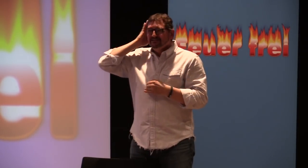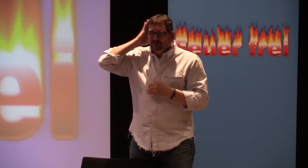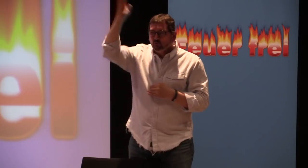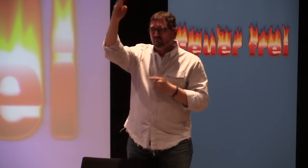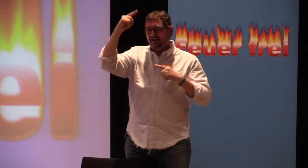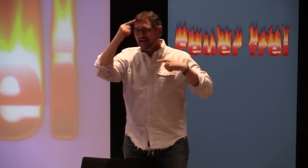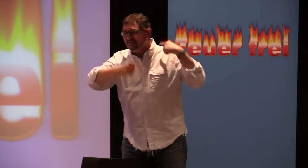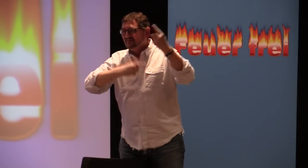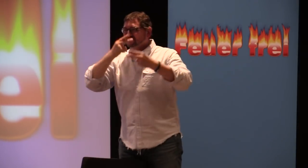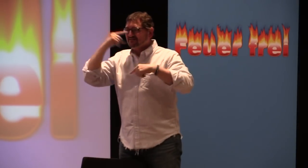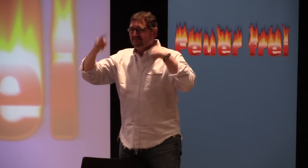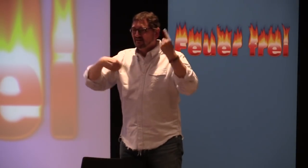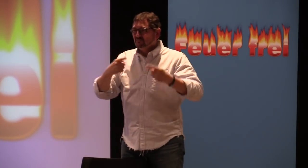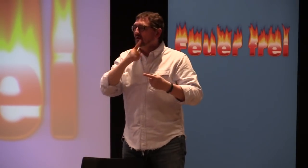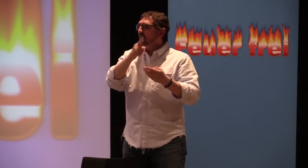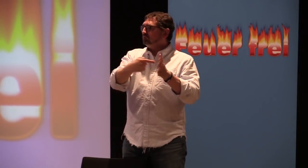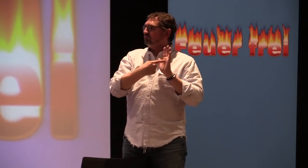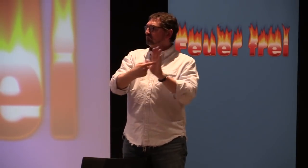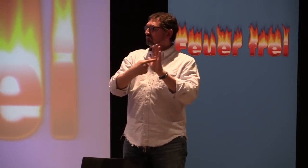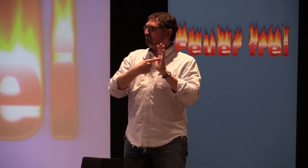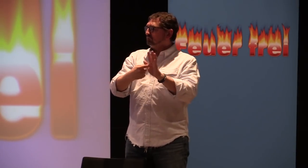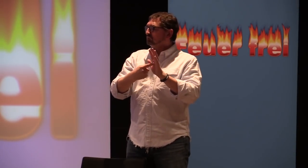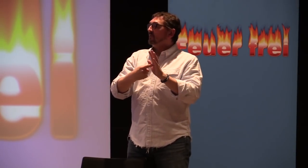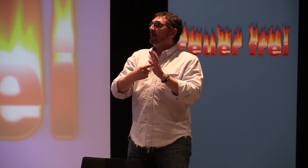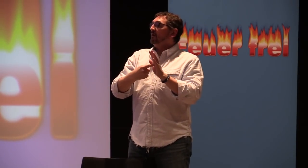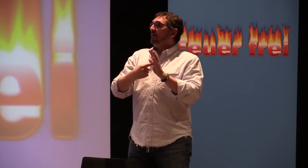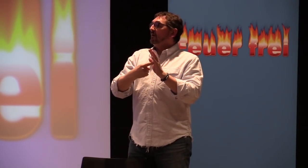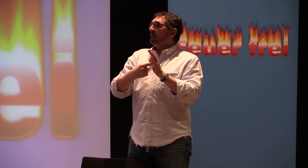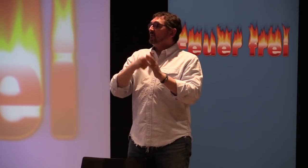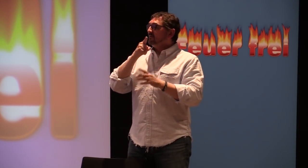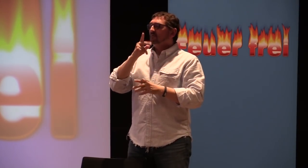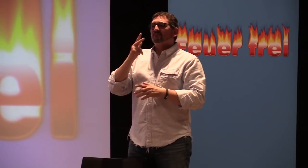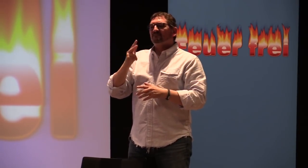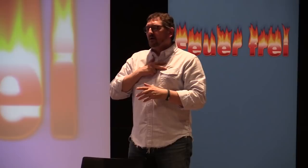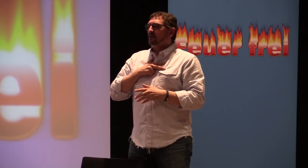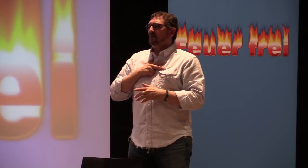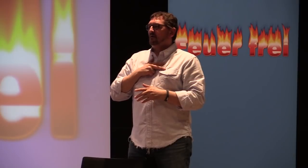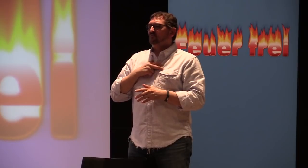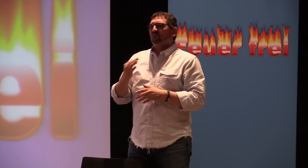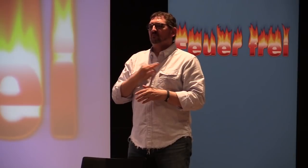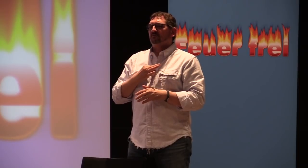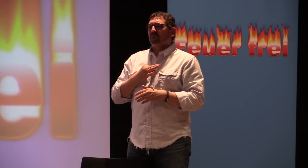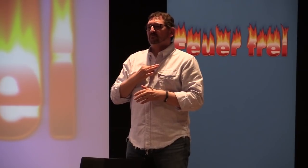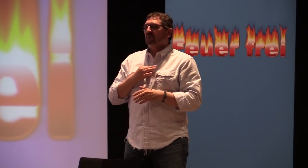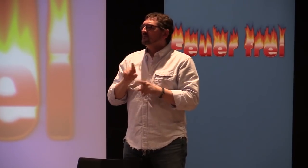beim Deutschen Rosenbund gearbeitet oder war für die, war sie vertreten bei einer großen Veranstaltung.